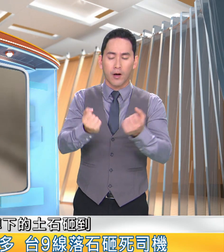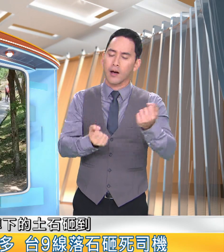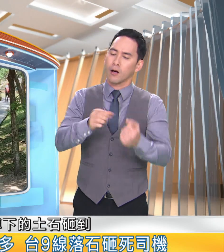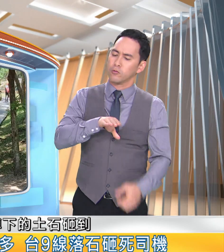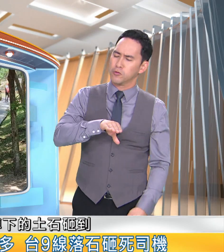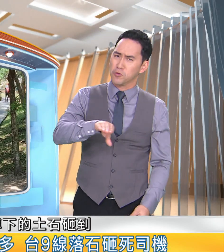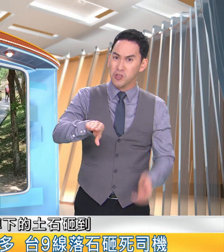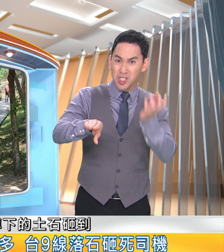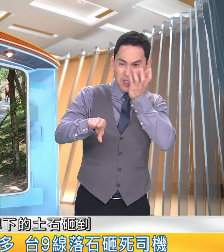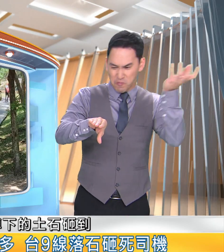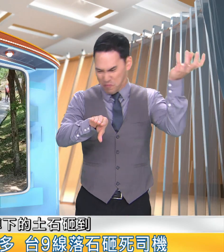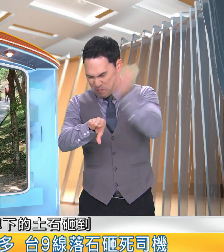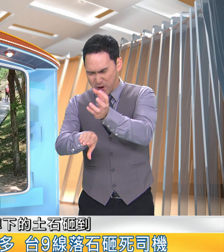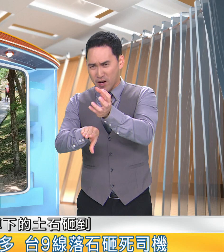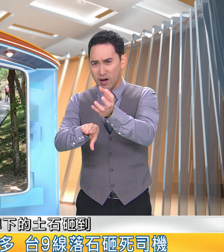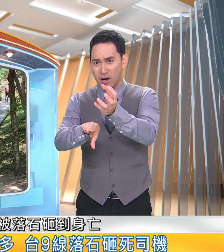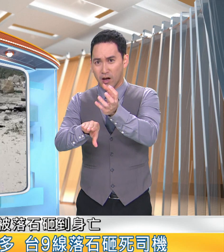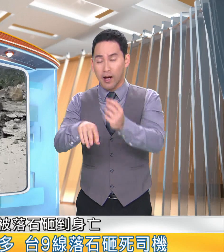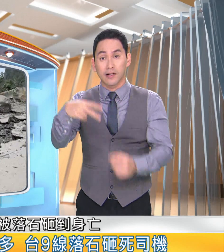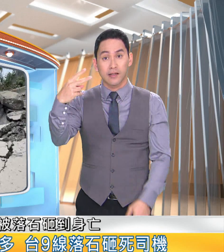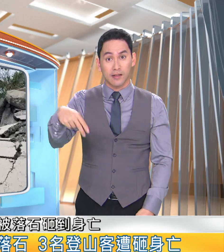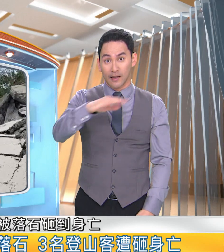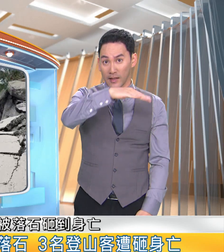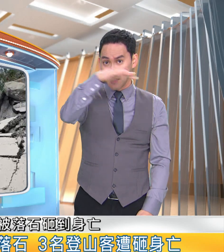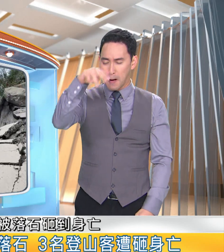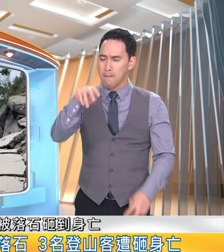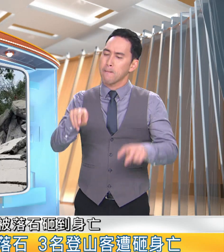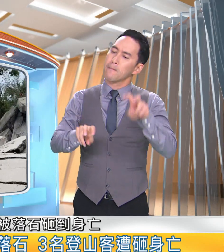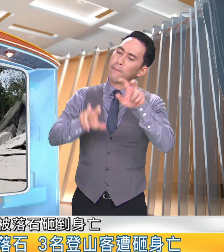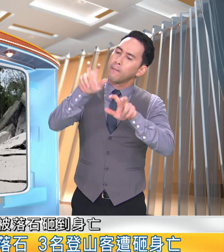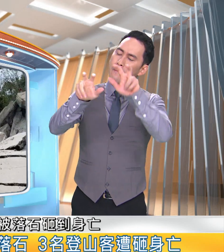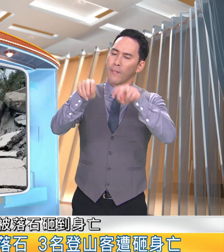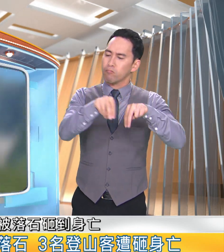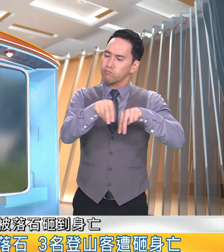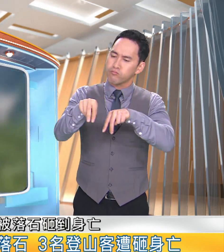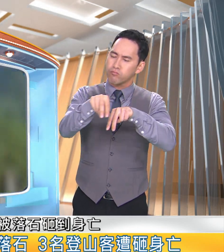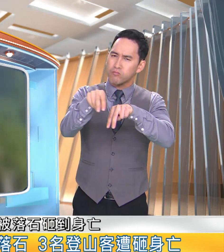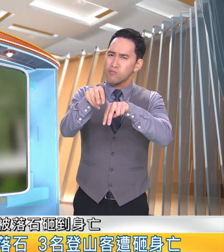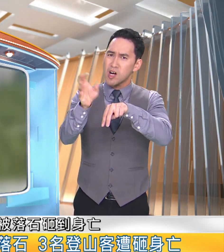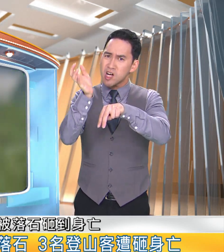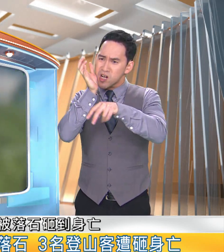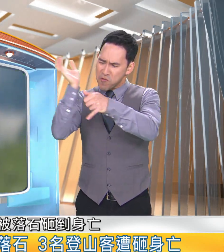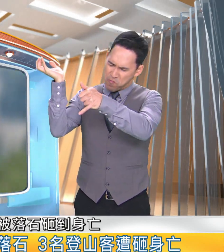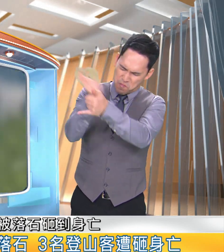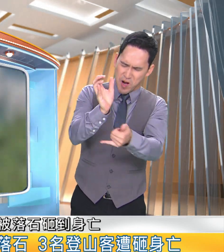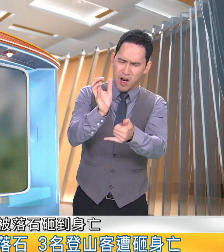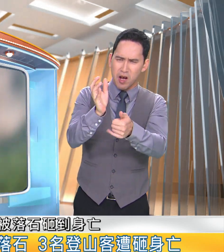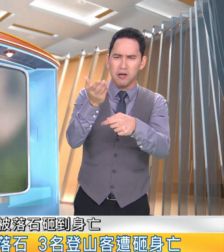石砸到，还有三名登山客被落石砸到身亡。